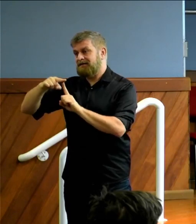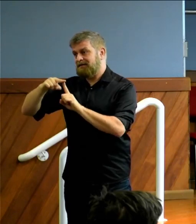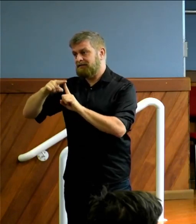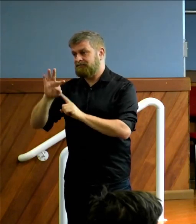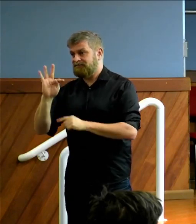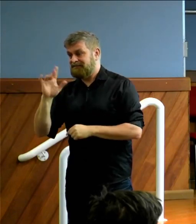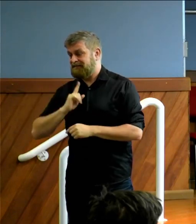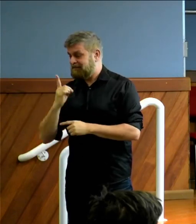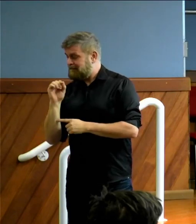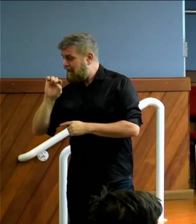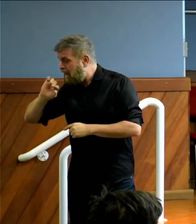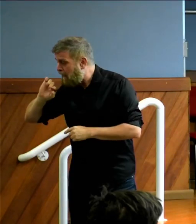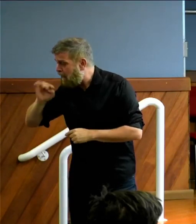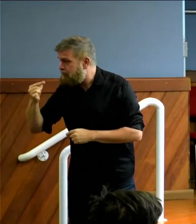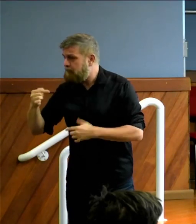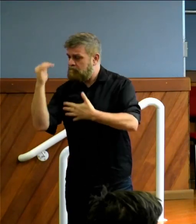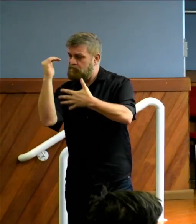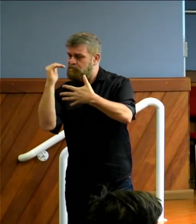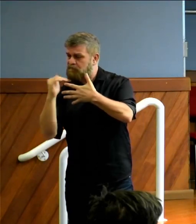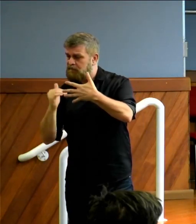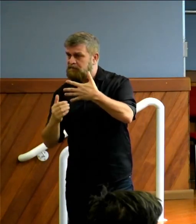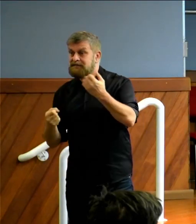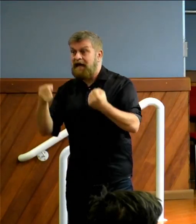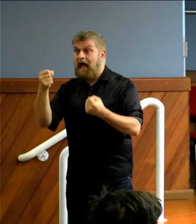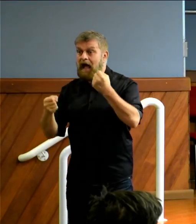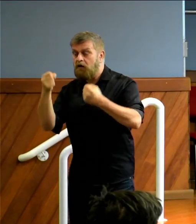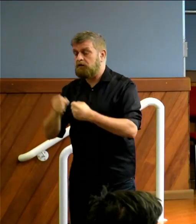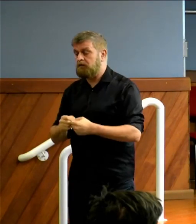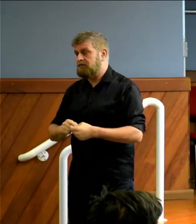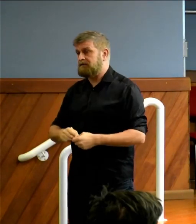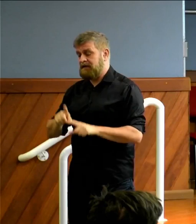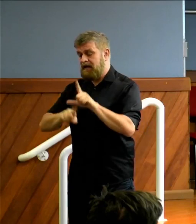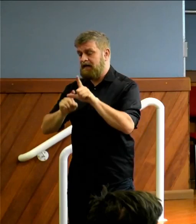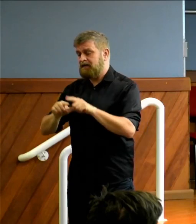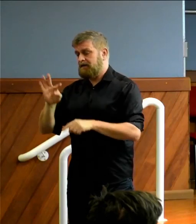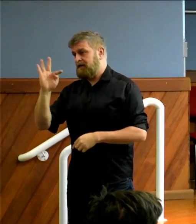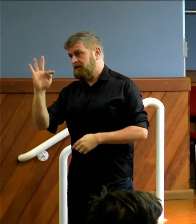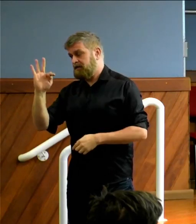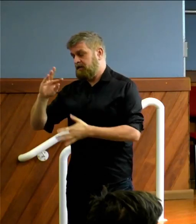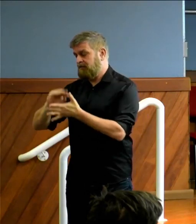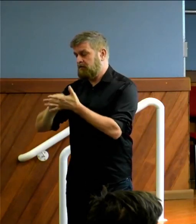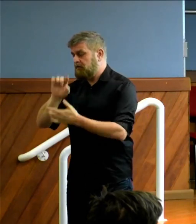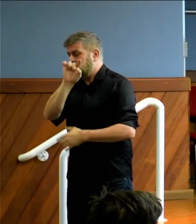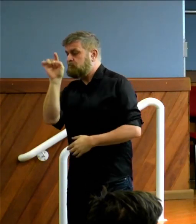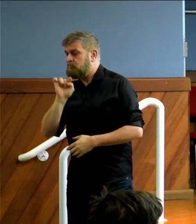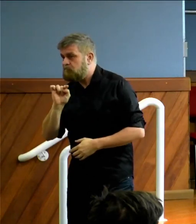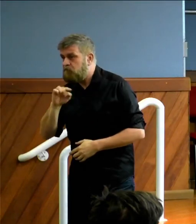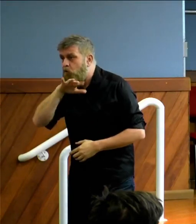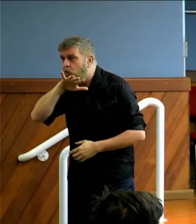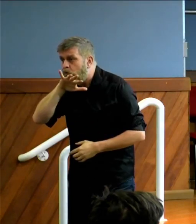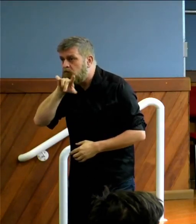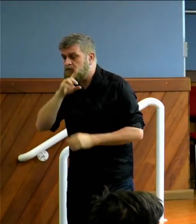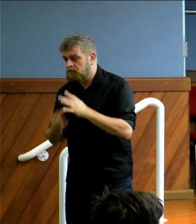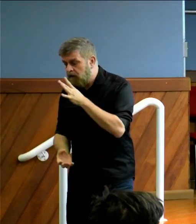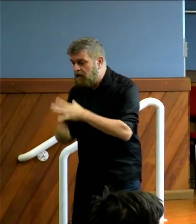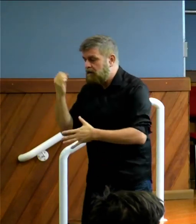10 mil itens criados com o automóvel sem o T. Continua e põe um ponto. Ai, mas que horrível, João. Mas senão você vai ter que criar